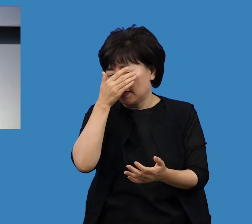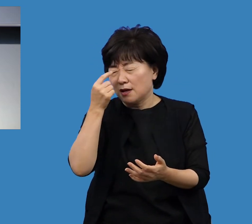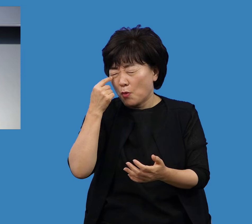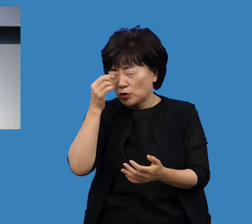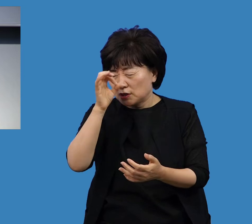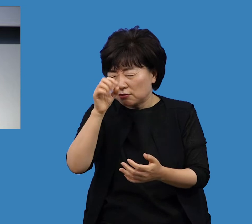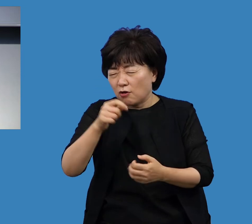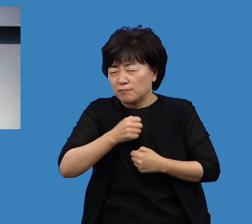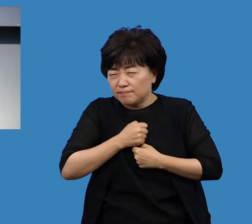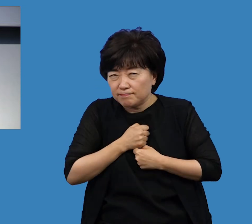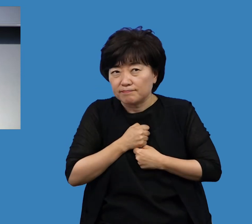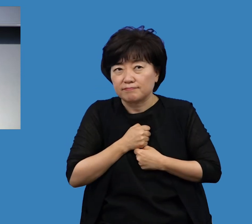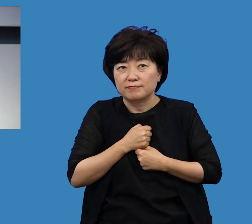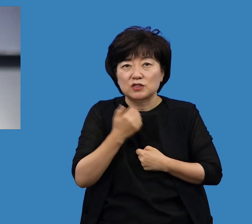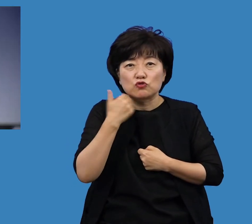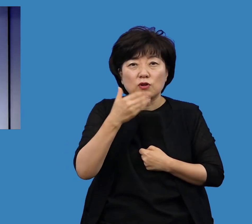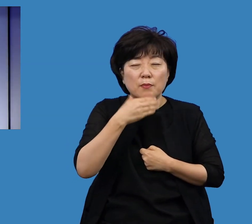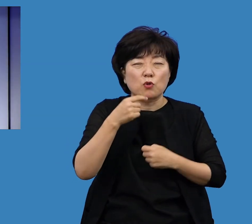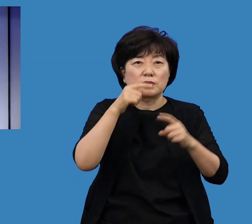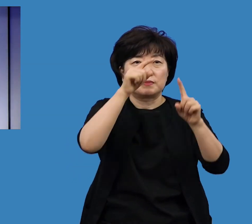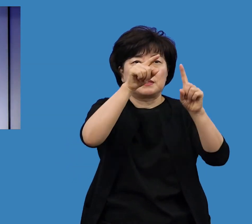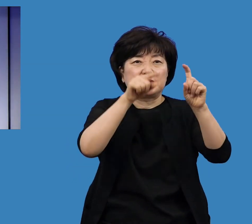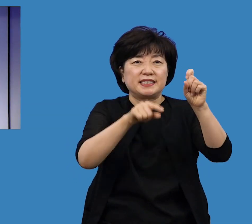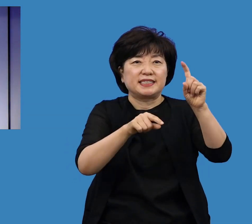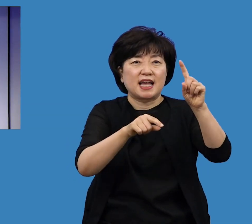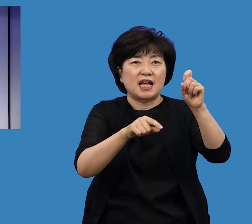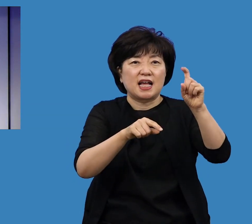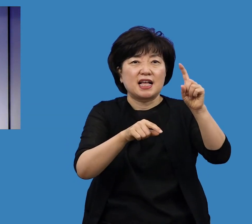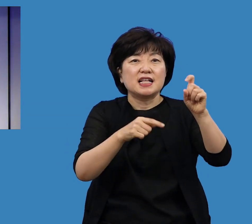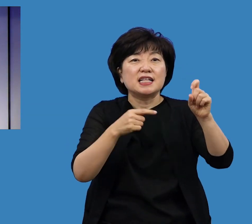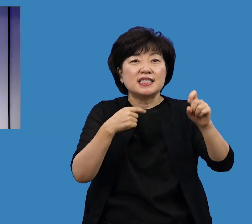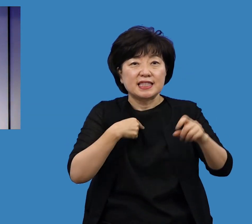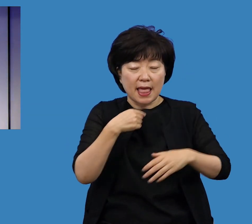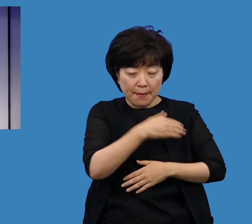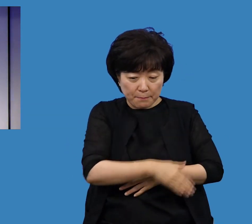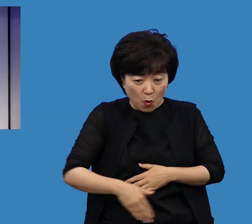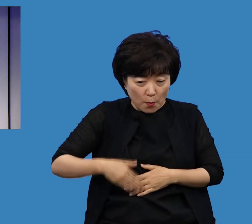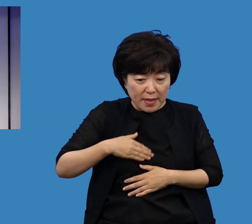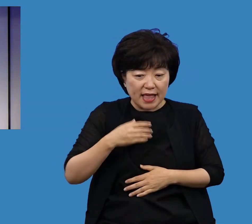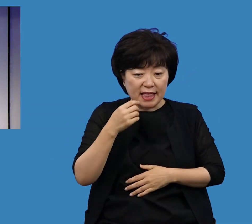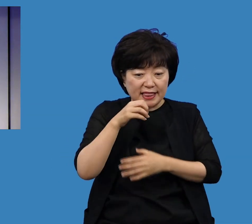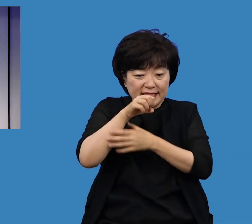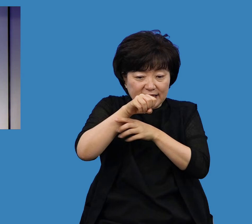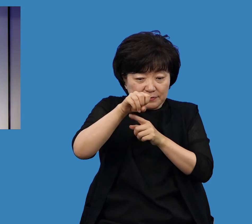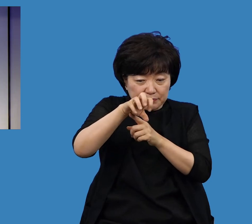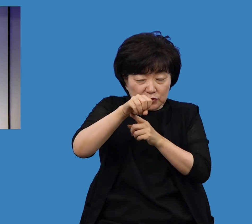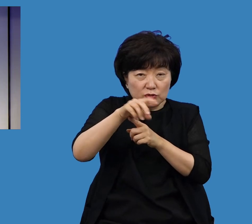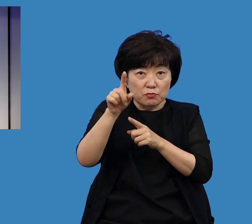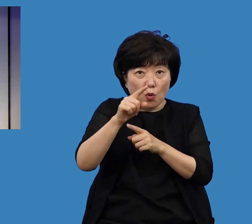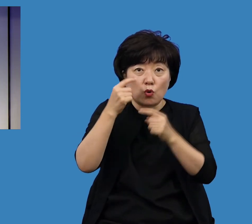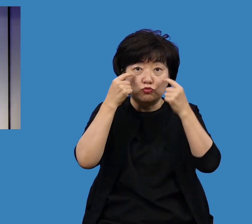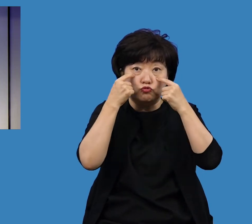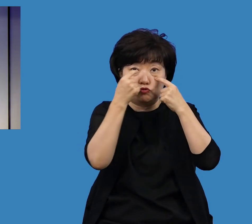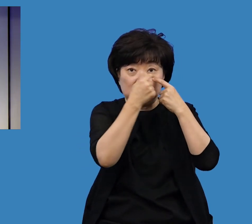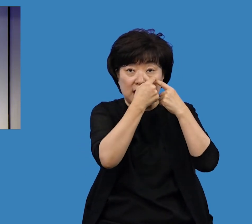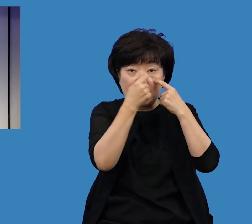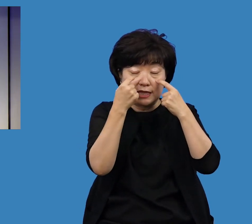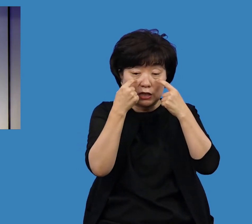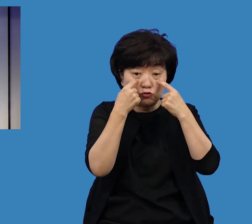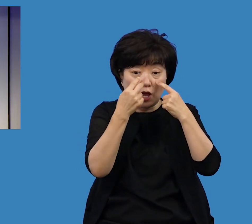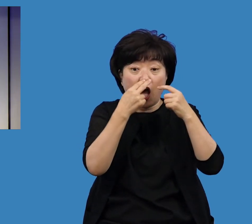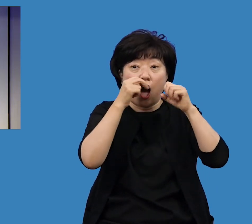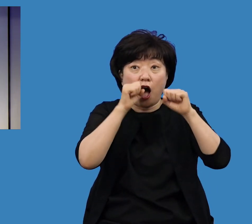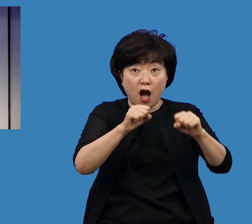이렇게 말씀하셨습니다. 자, 시작. 내 몸의 등불은 눈이라. 내 눈이 성하면 온 몸이 밝을